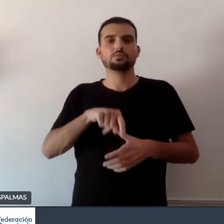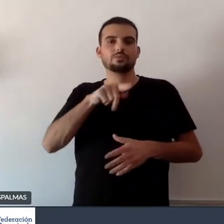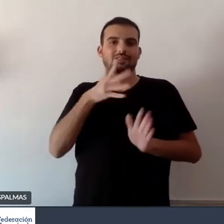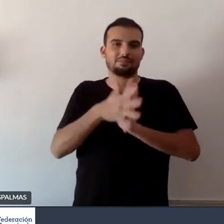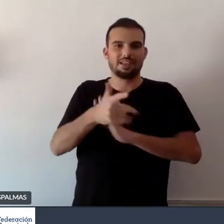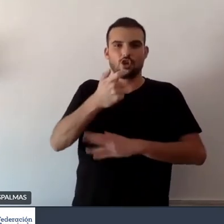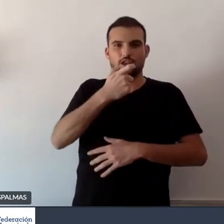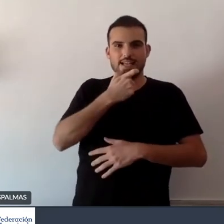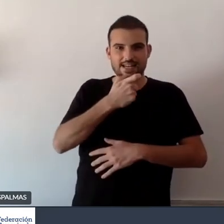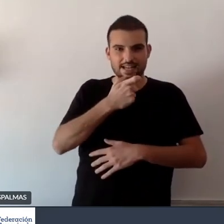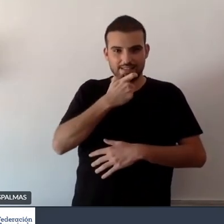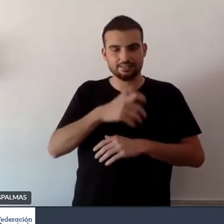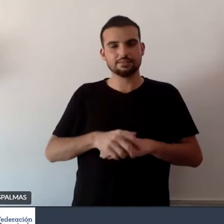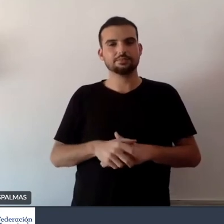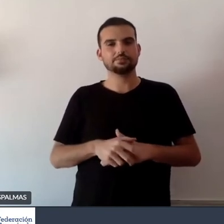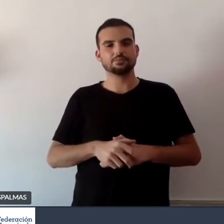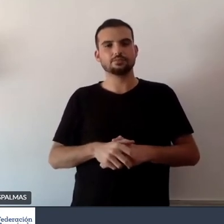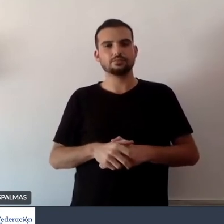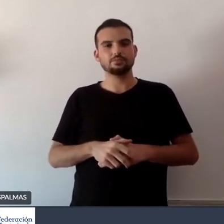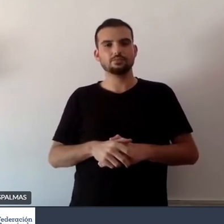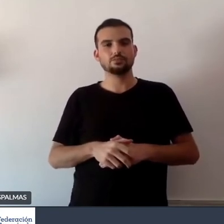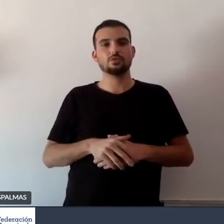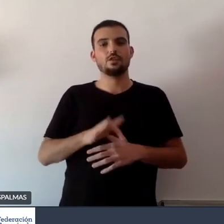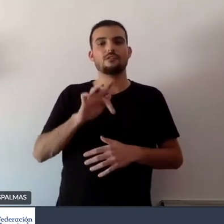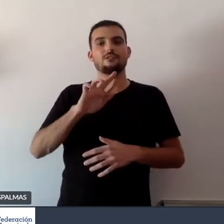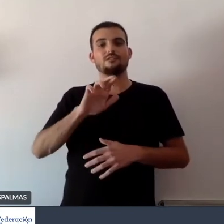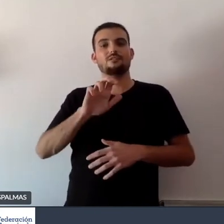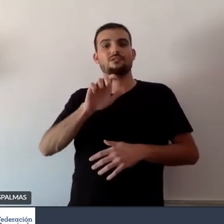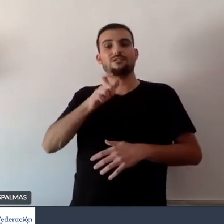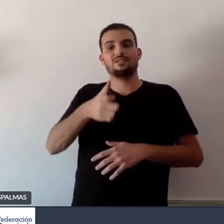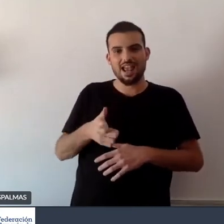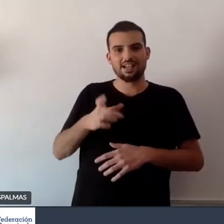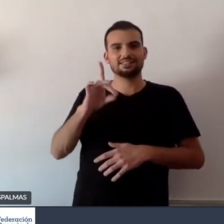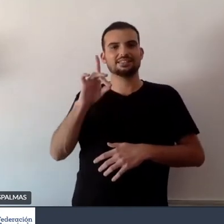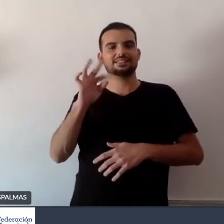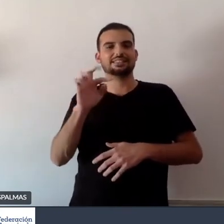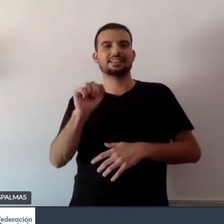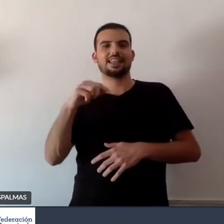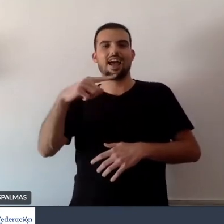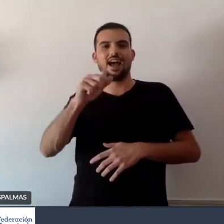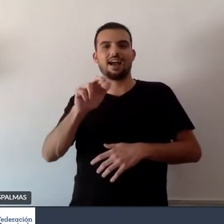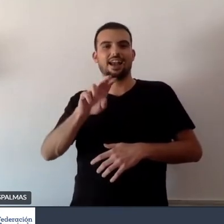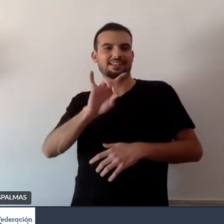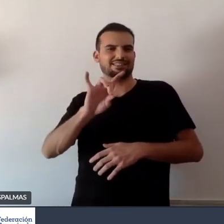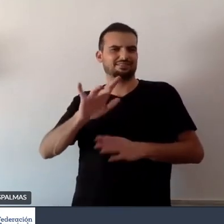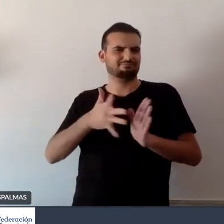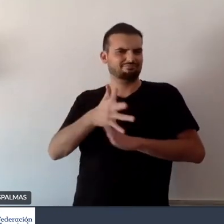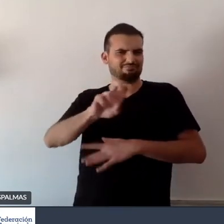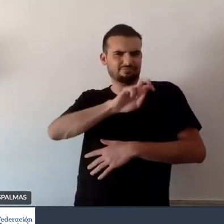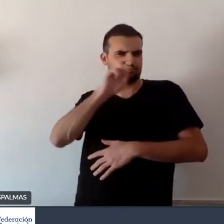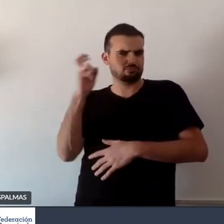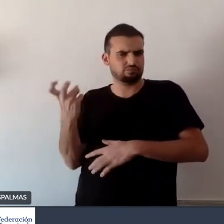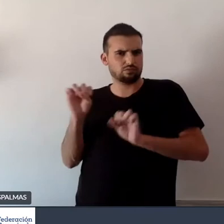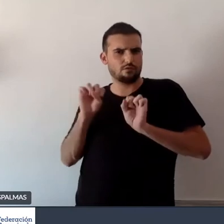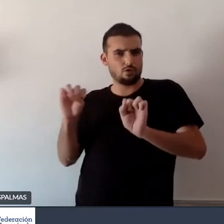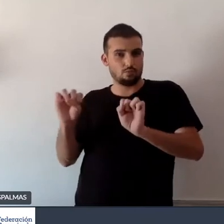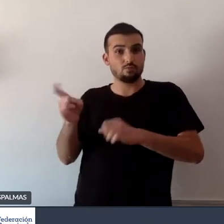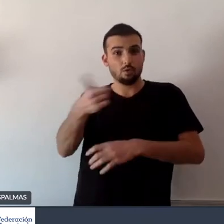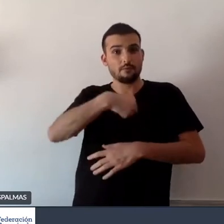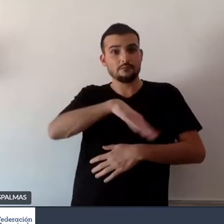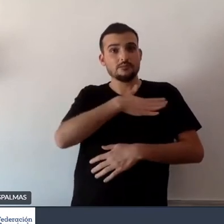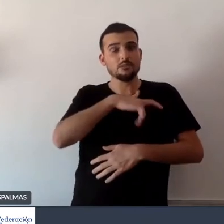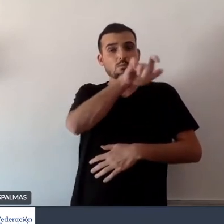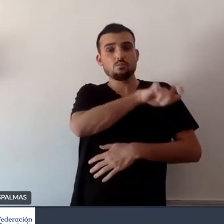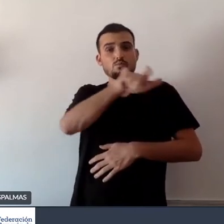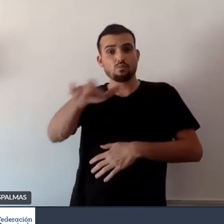zipper, los ukla, los flex, los staggers y otros muchísimos, ¿no? Que muchas veces pretendemos que nuestros jugadores lleven a cabo